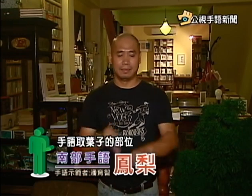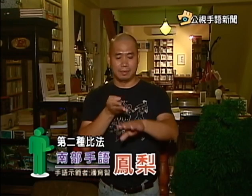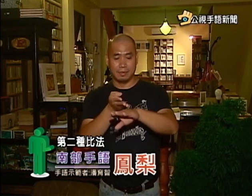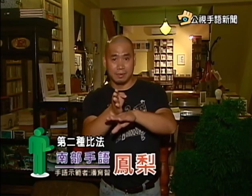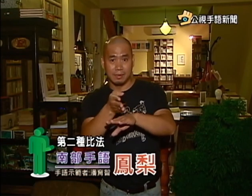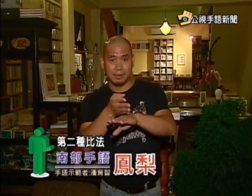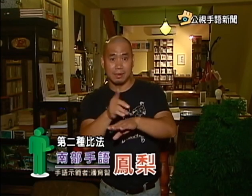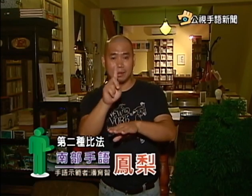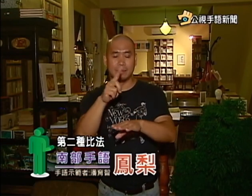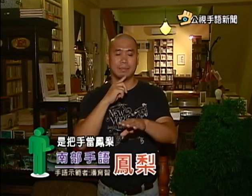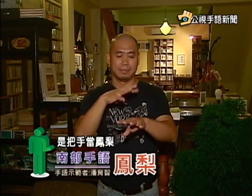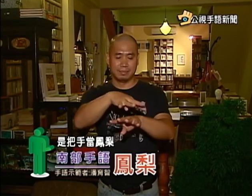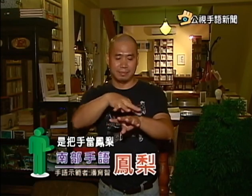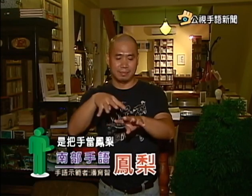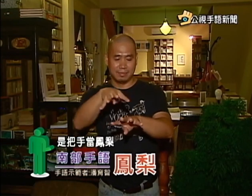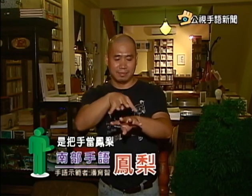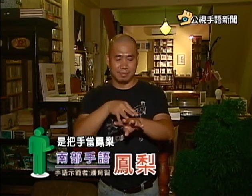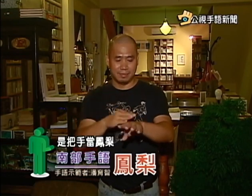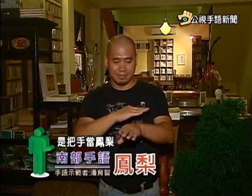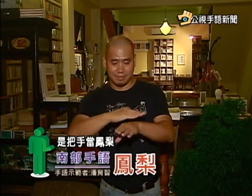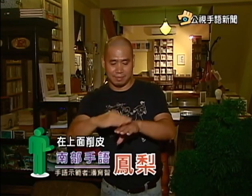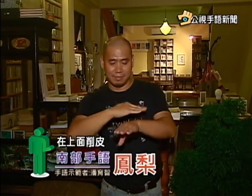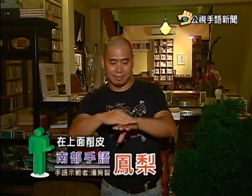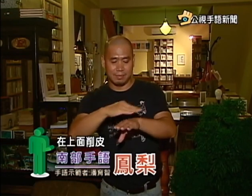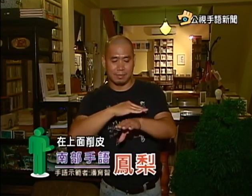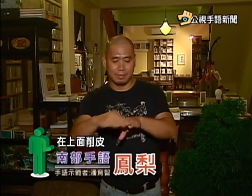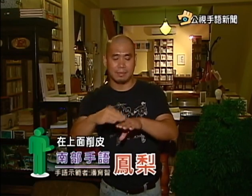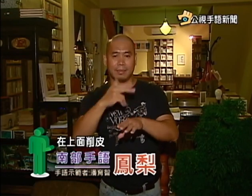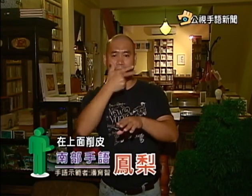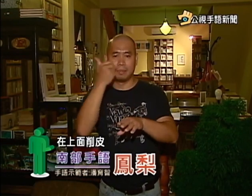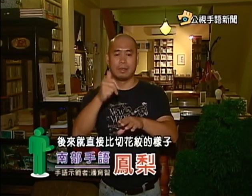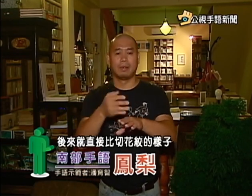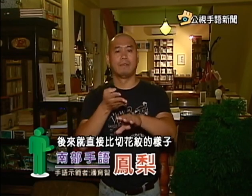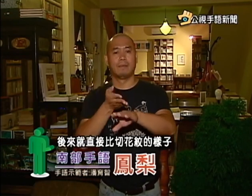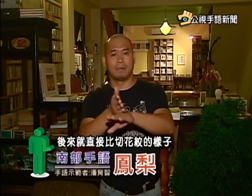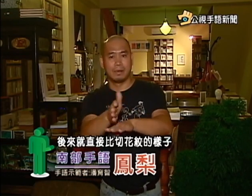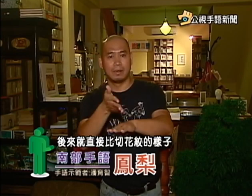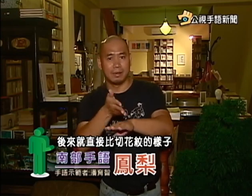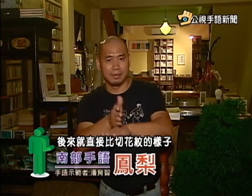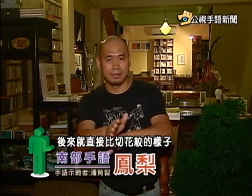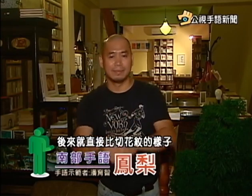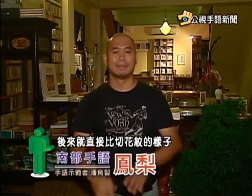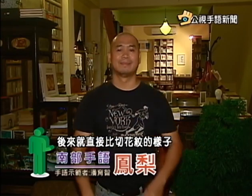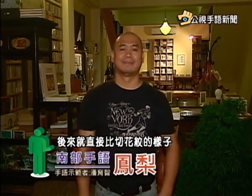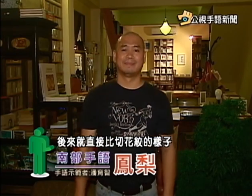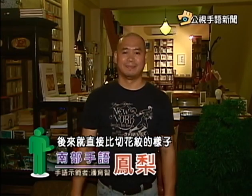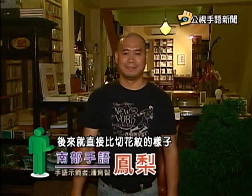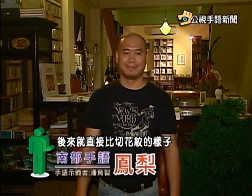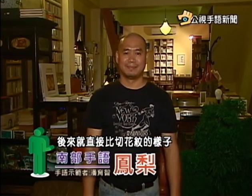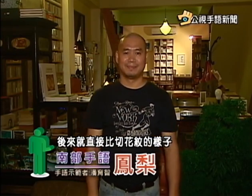种笔法是把手当成凤梨，在上面削皮，后来就直接笔切花纹的样子。